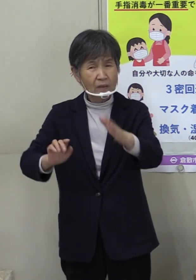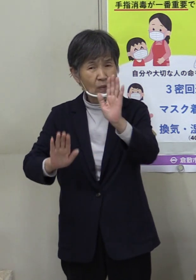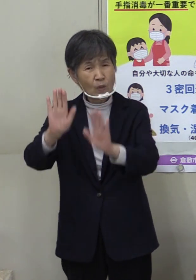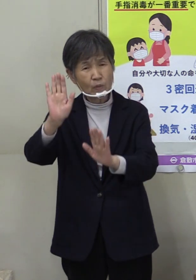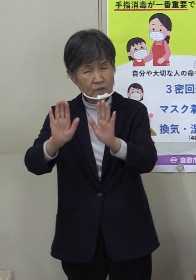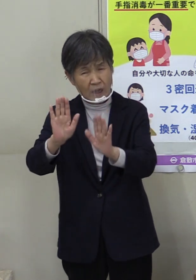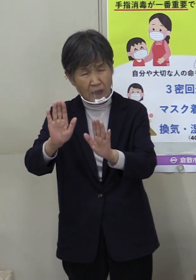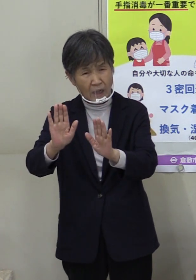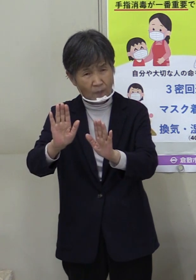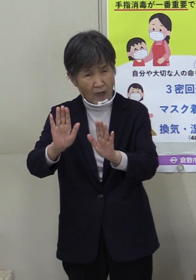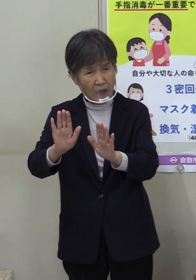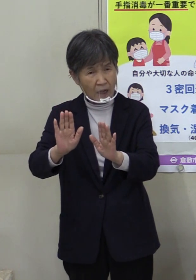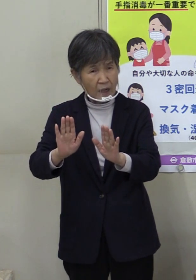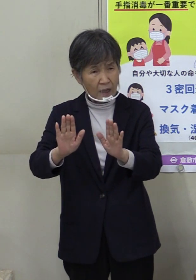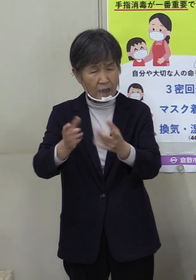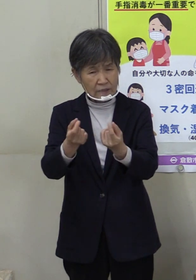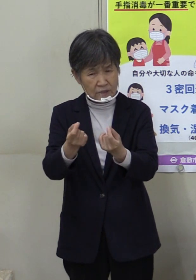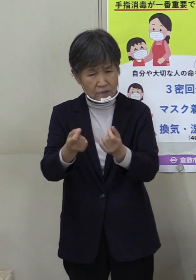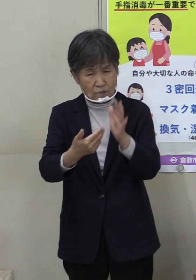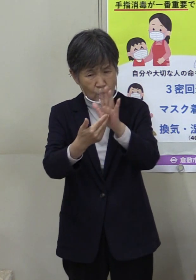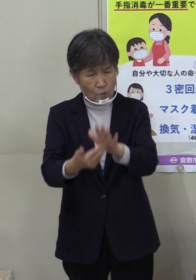策については取られていたんでしょうか。